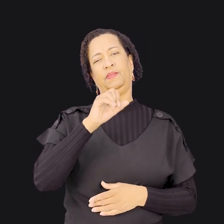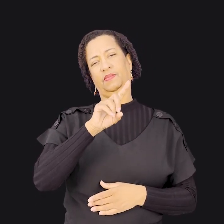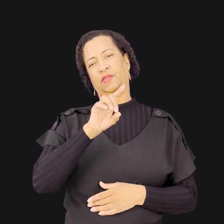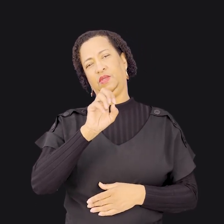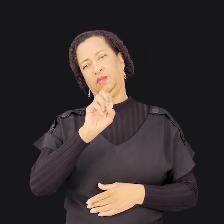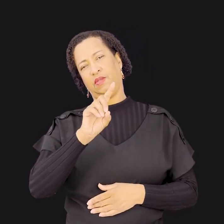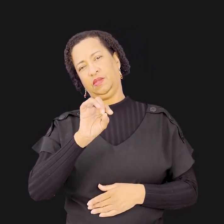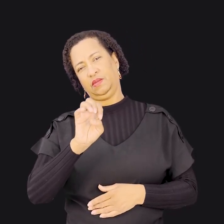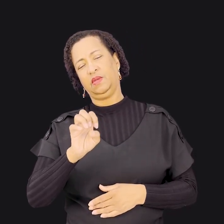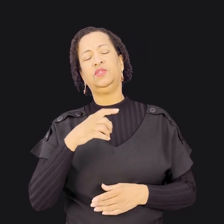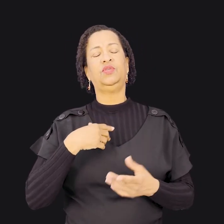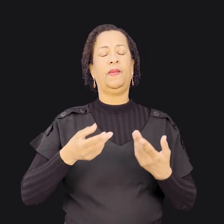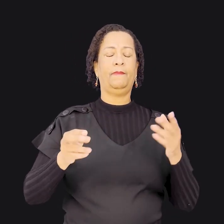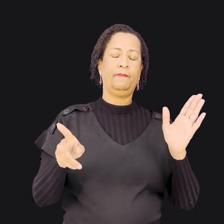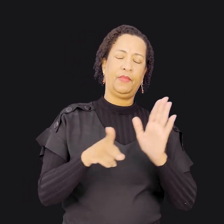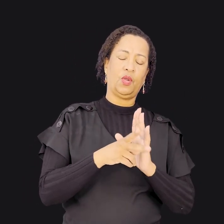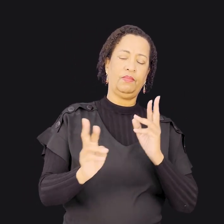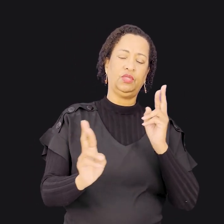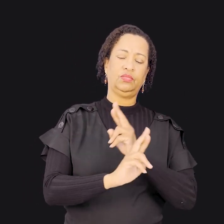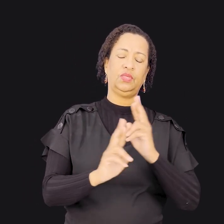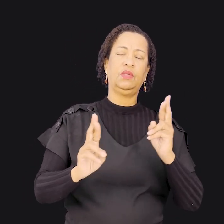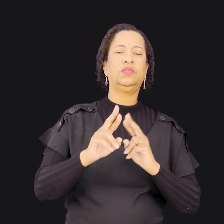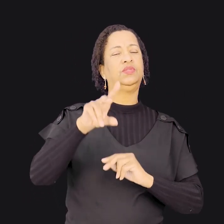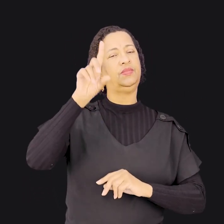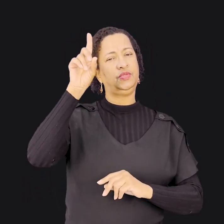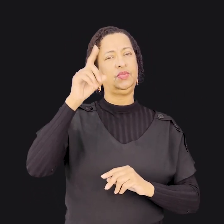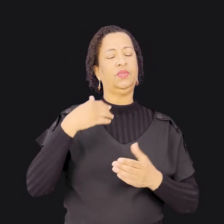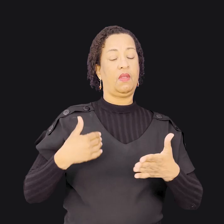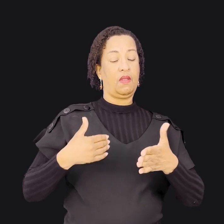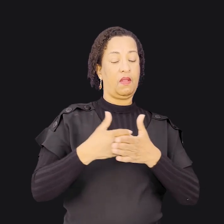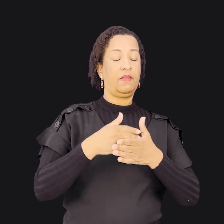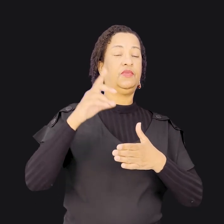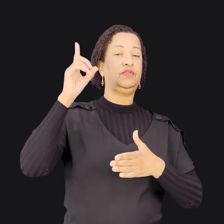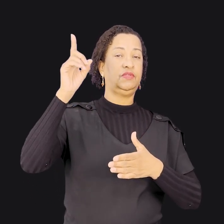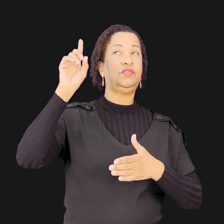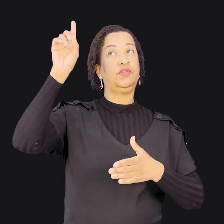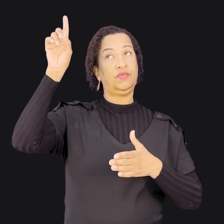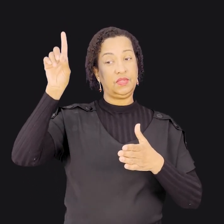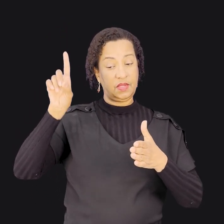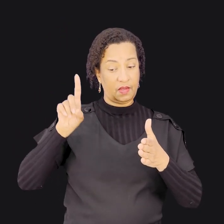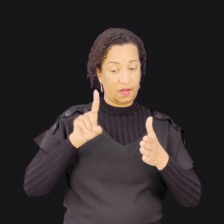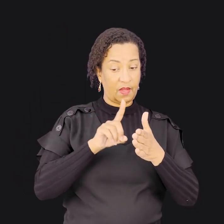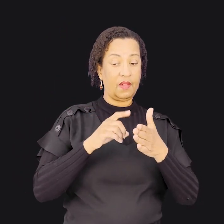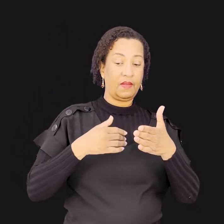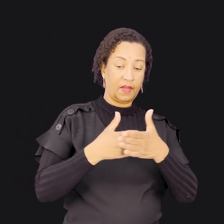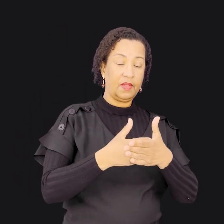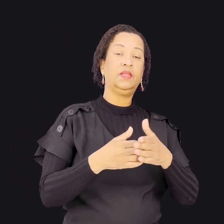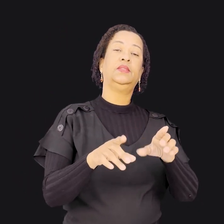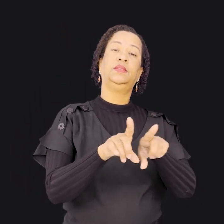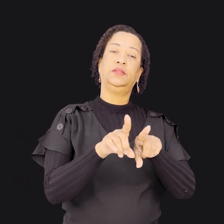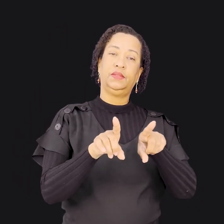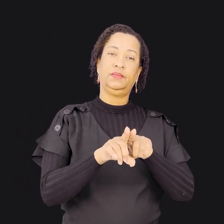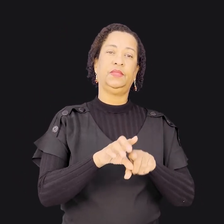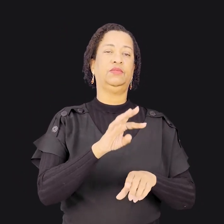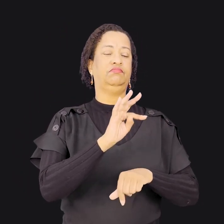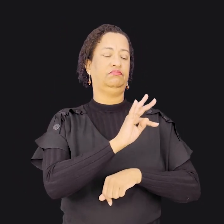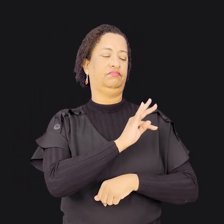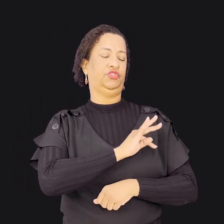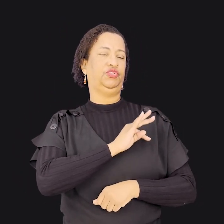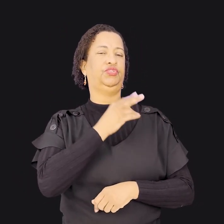nosso relacionamento com Deus. Aproximem-se de Deus e Ele se aproximará de vocês, disse Tiago. Se